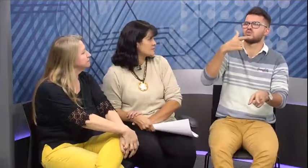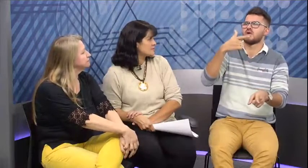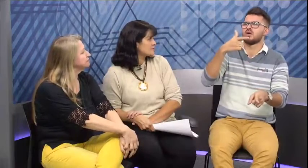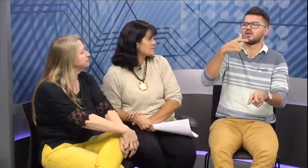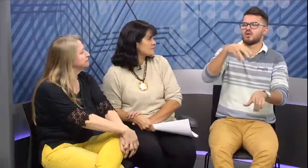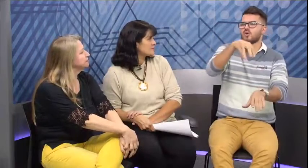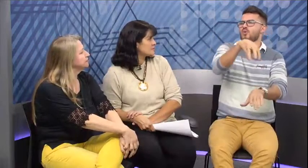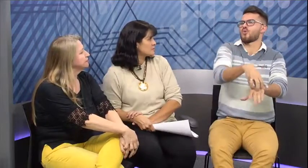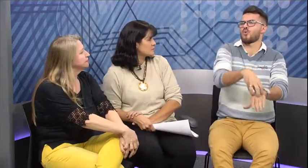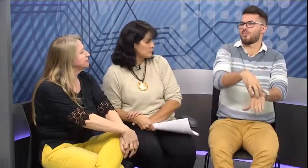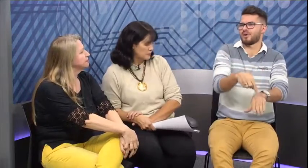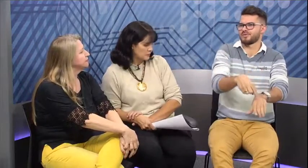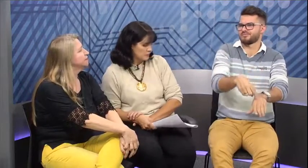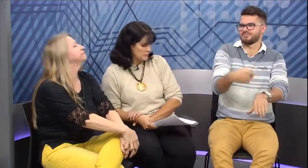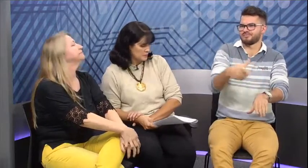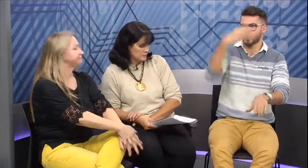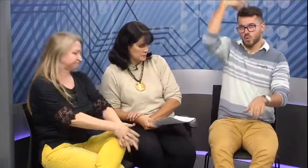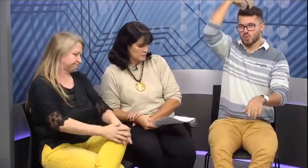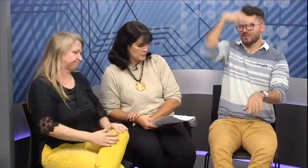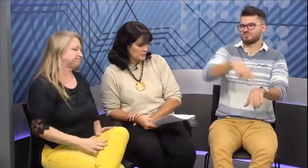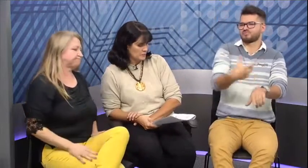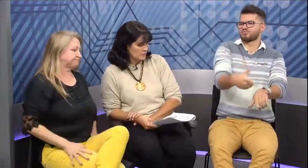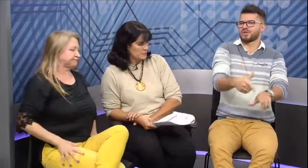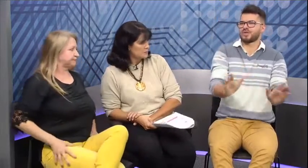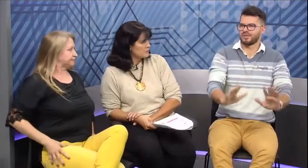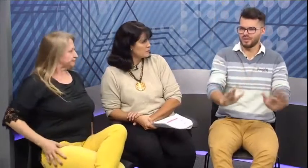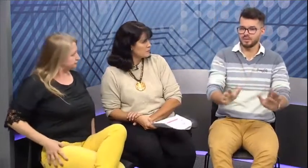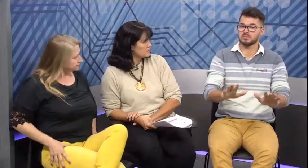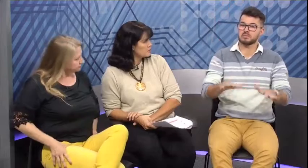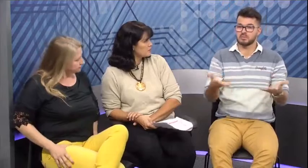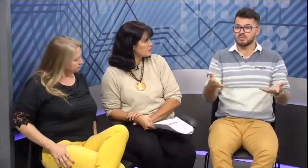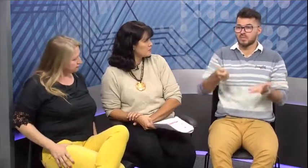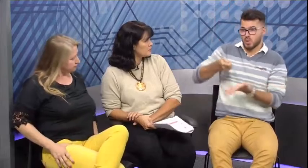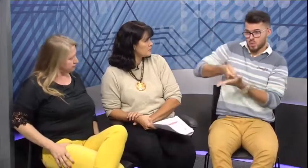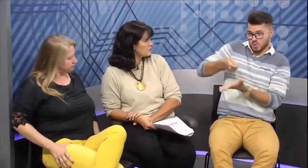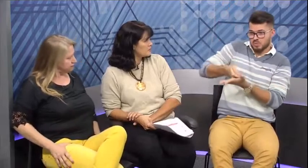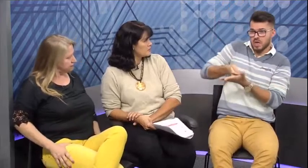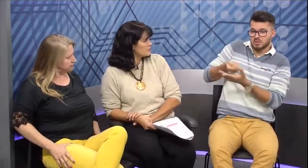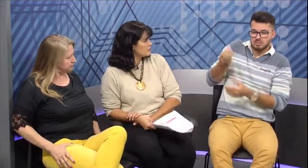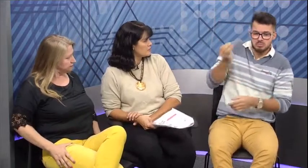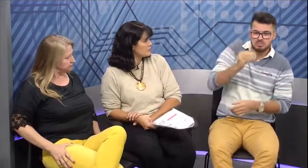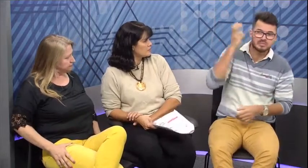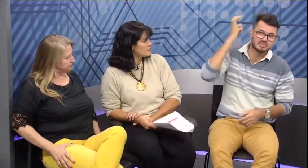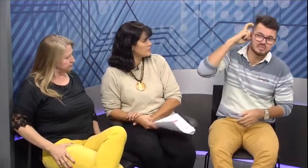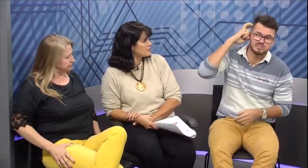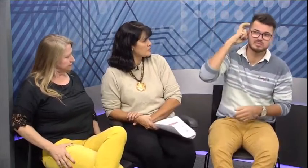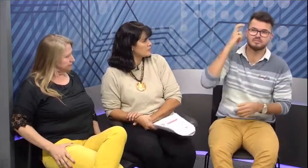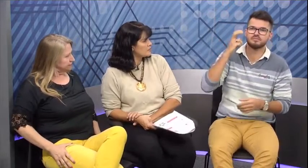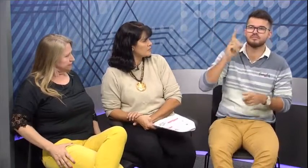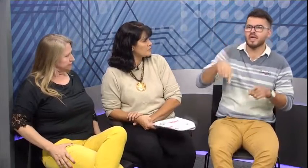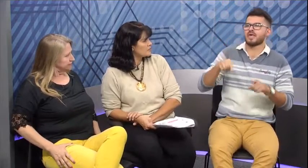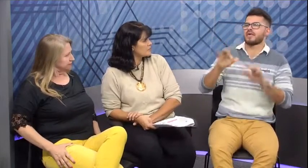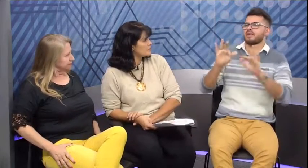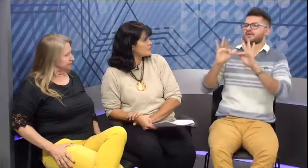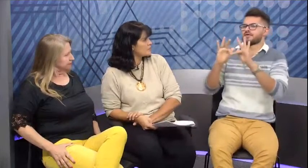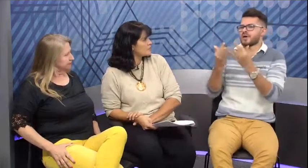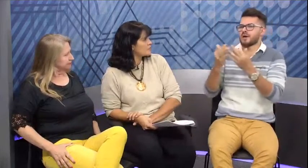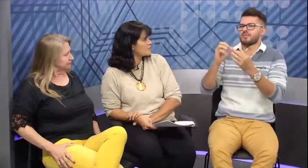surda, ela não tem culpa, né? Ela não tem culpa do que aconteceu e às vezes ocorre uma imposição